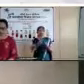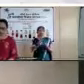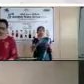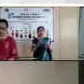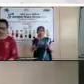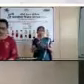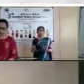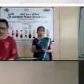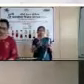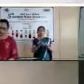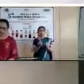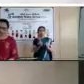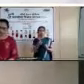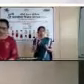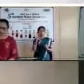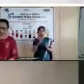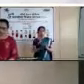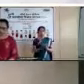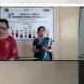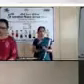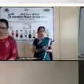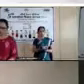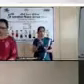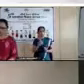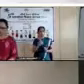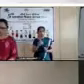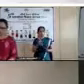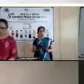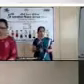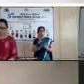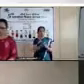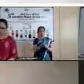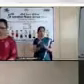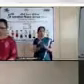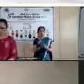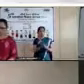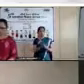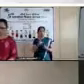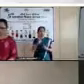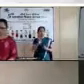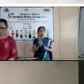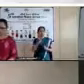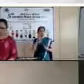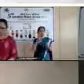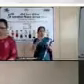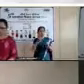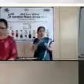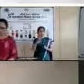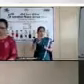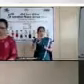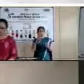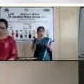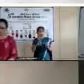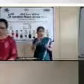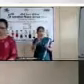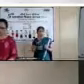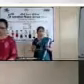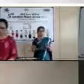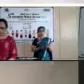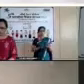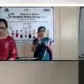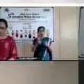संस्थान देहरादून को अपने परिसर में कोविड-19 के सफल प्रबंधन हेतु मैं बधाइयां देता हूं और जिसकी